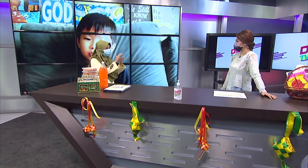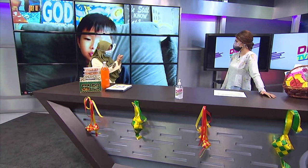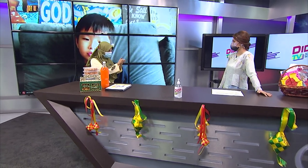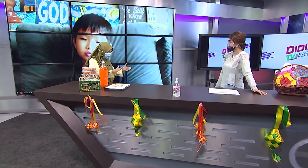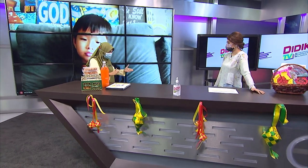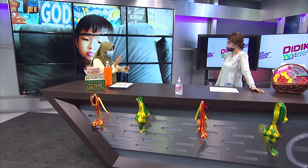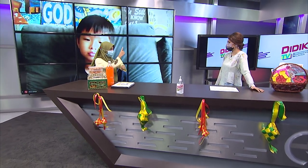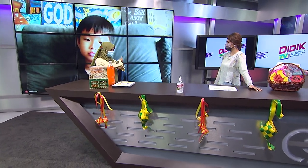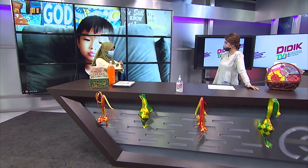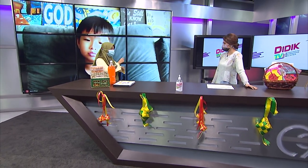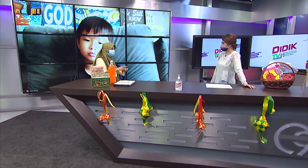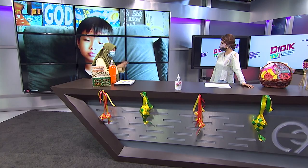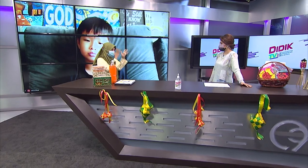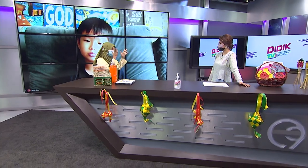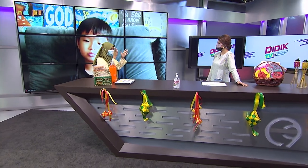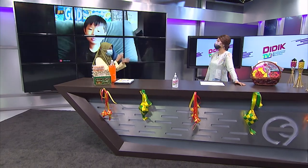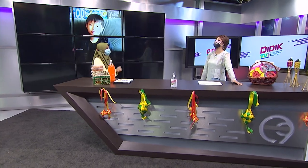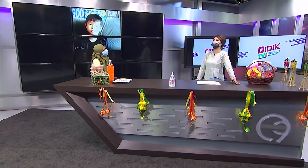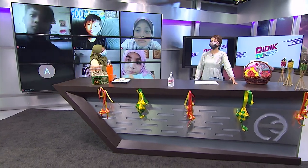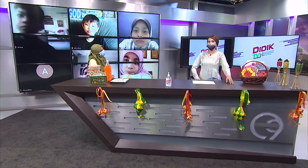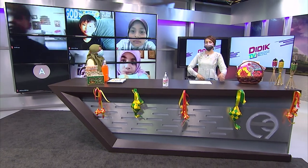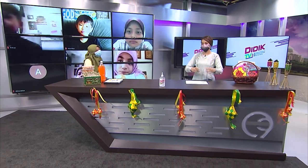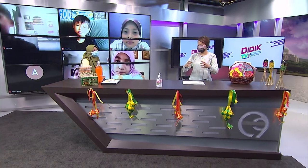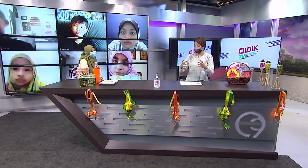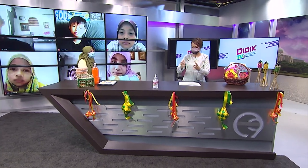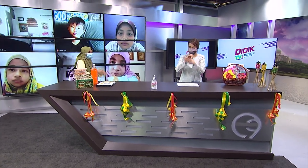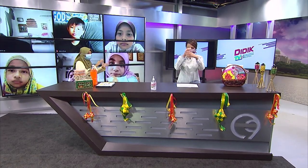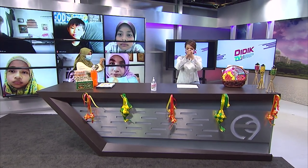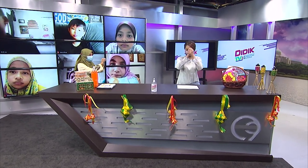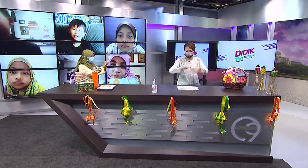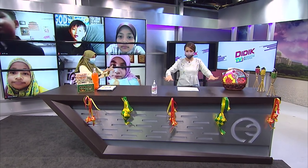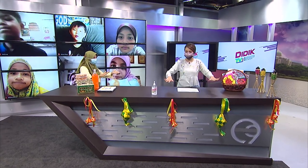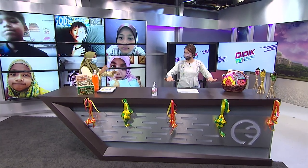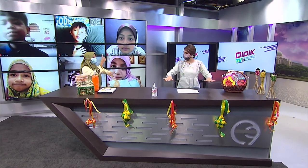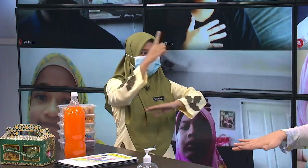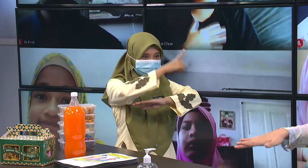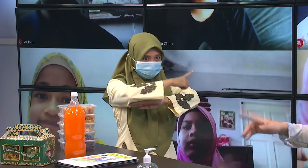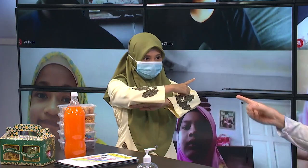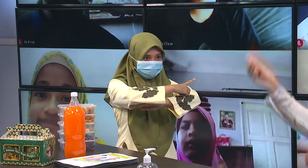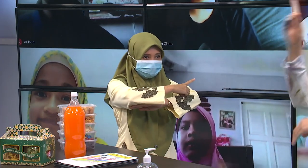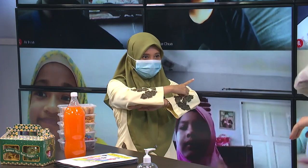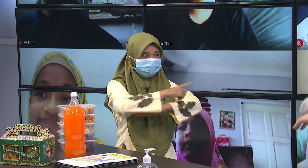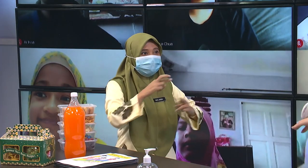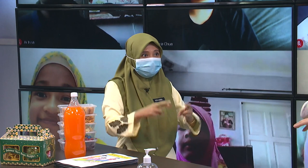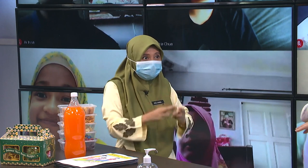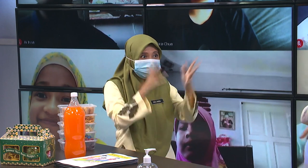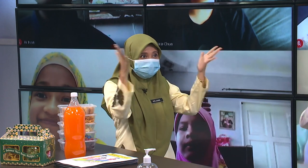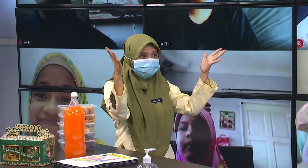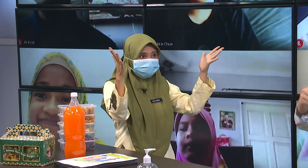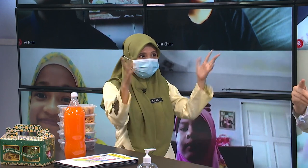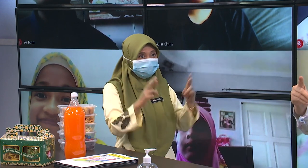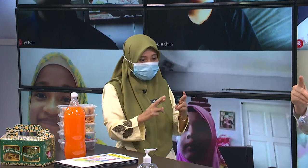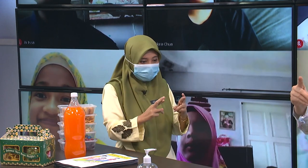ucap selamat hari raya. Oh, macam mana selamat? Selamat hari